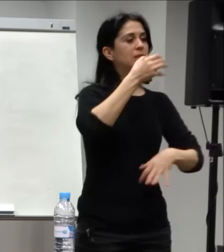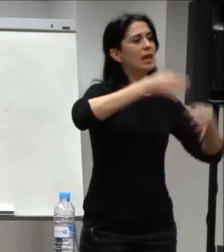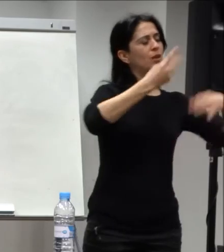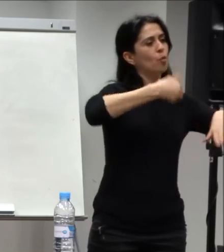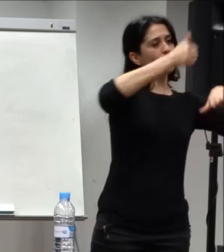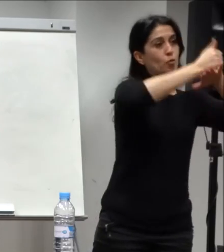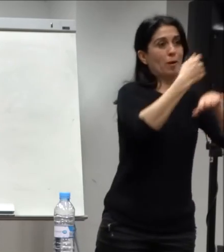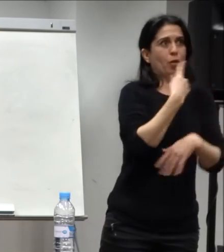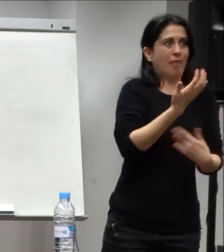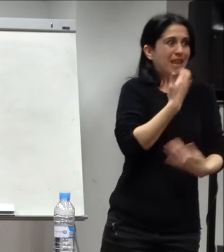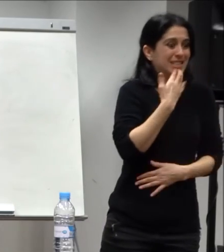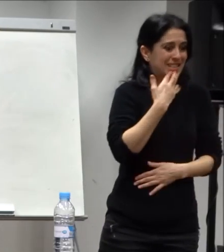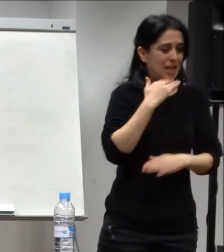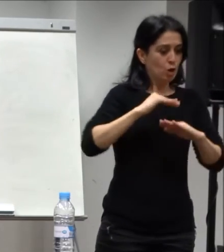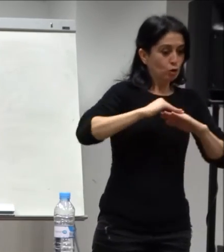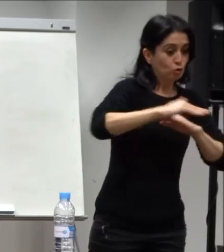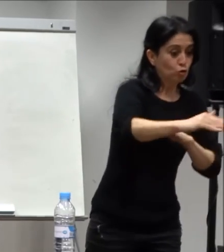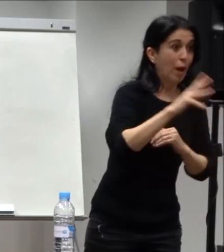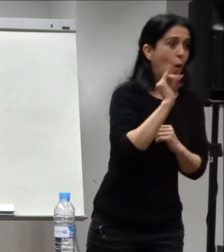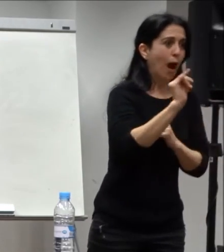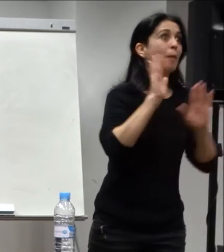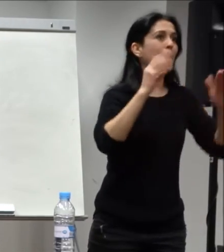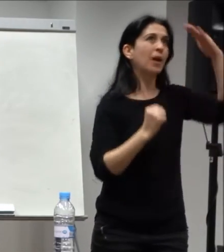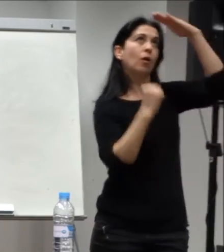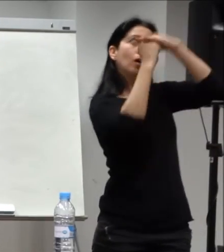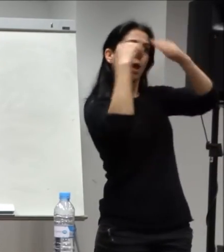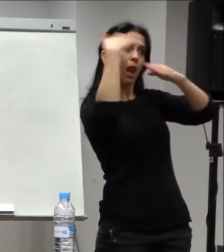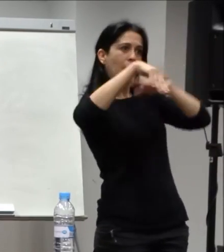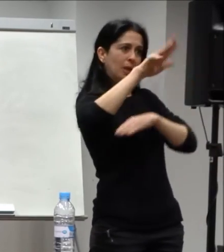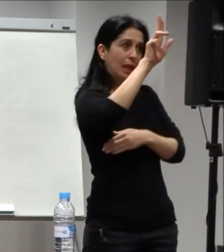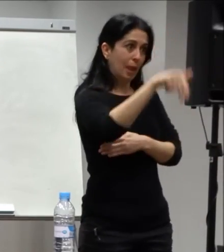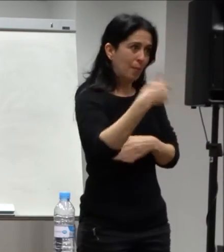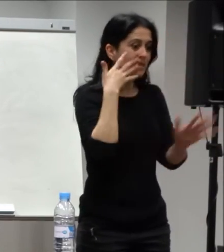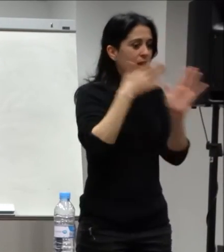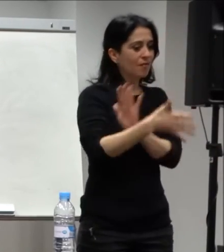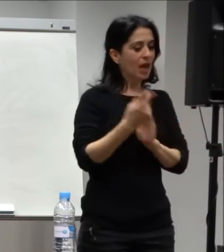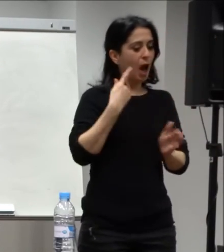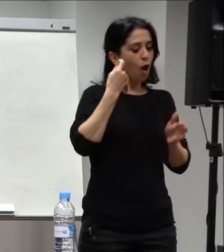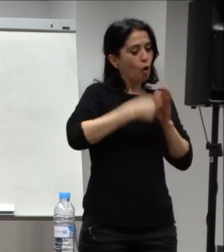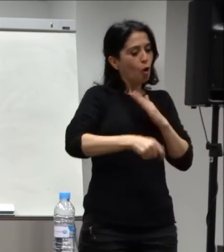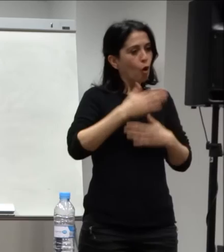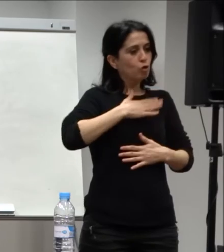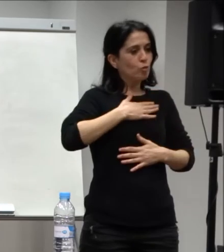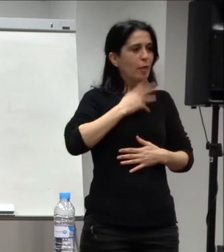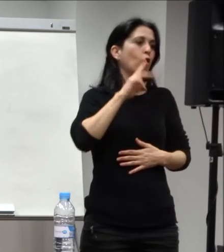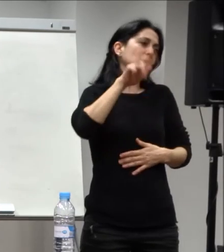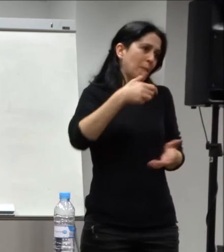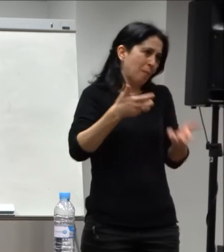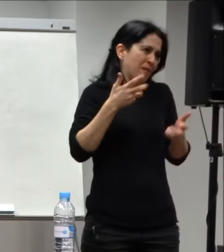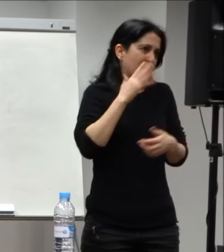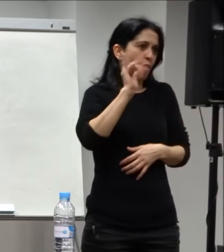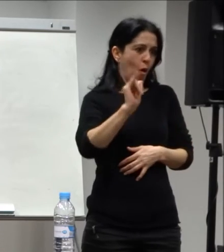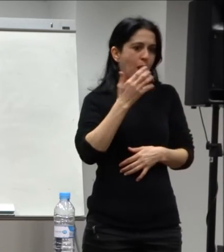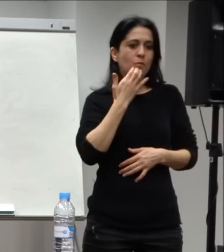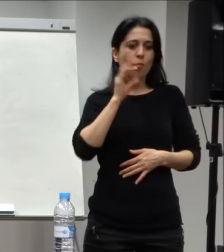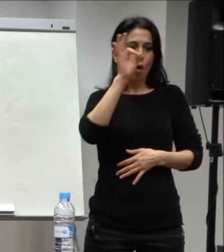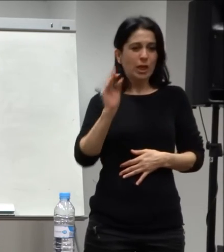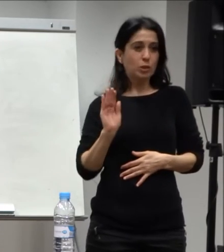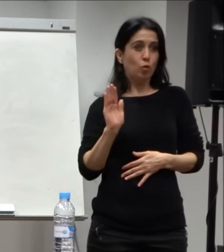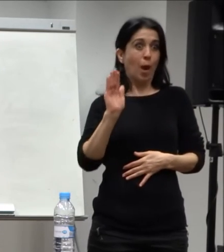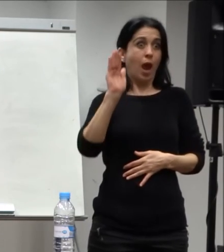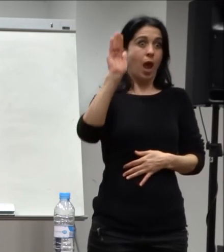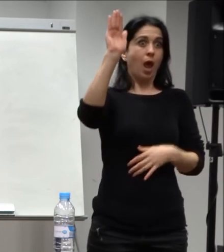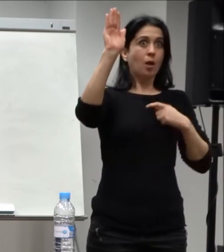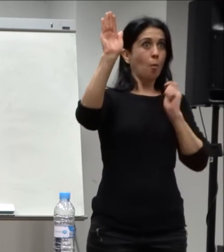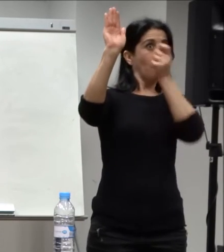igual que habéis puesto un suelo o que habéis puesto un techo del que se puede beneficiar el consumidor, pues aún podríamos estar hablando de que hay un